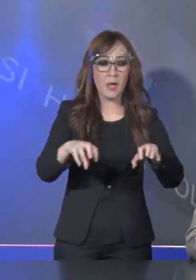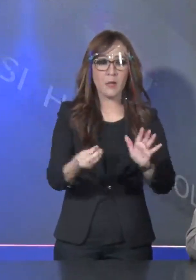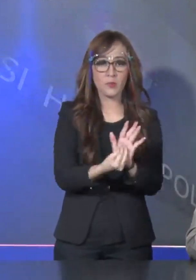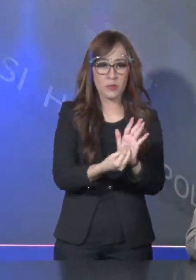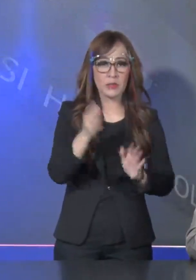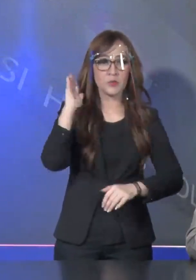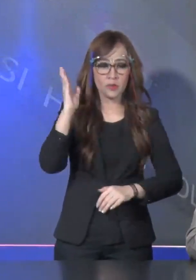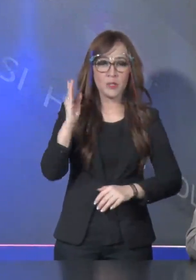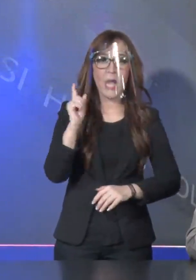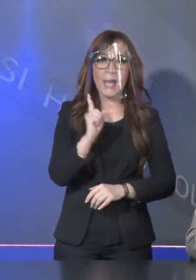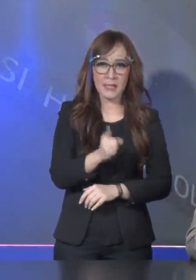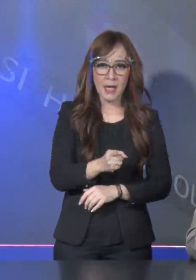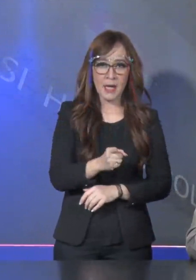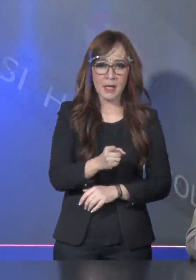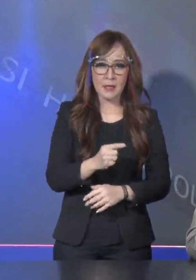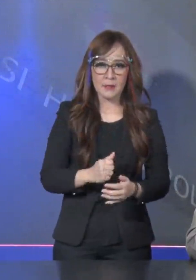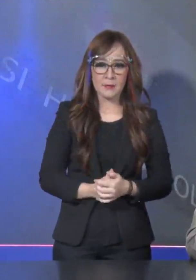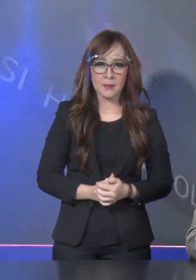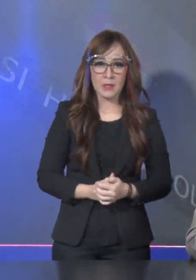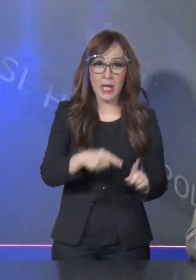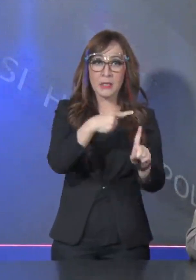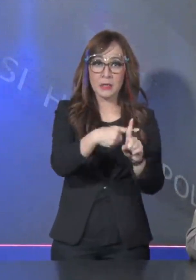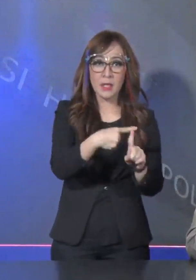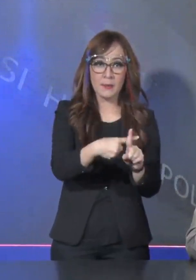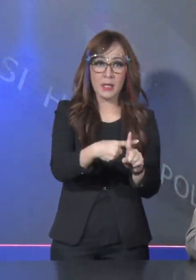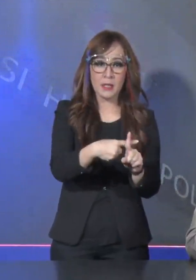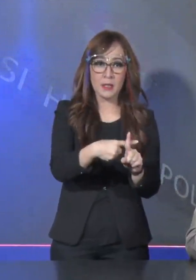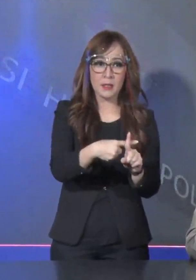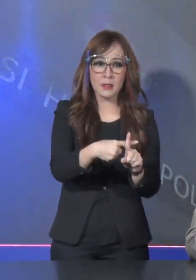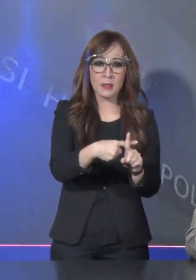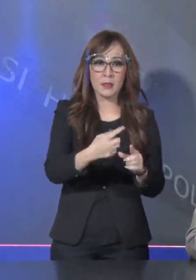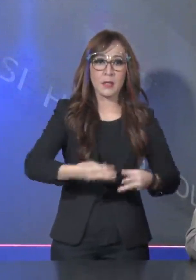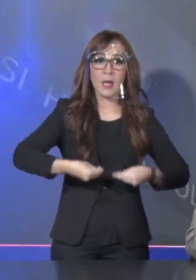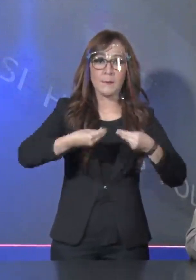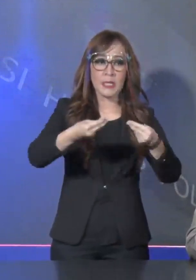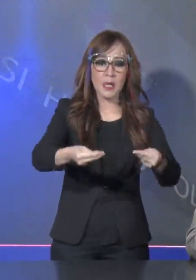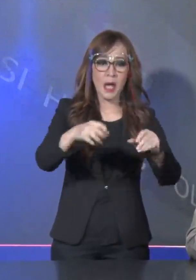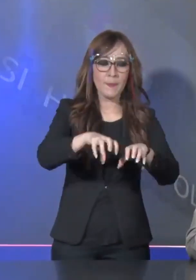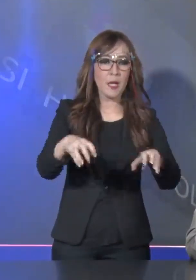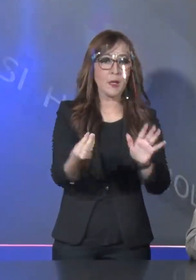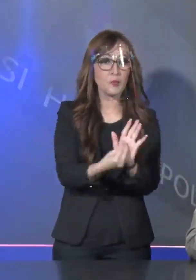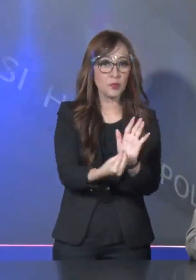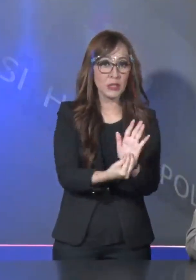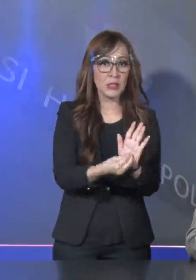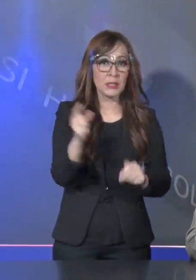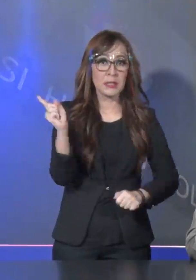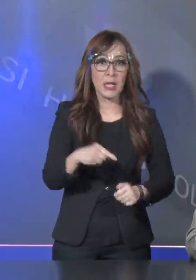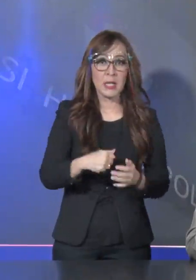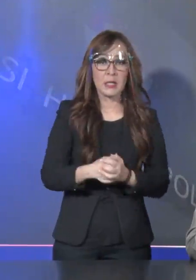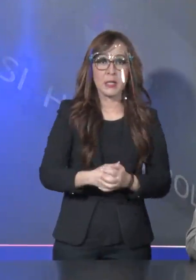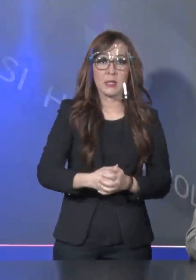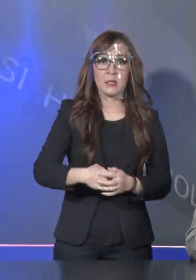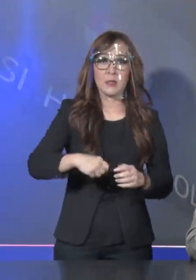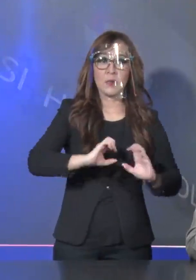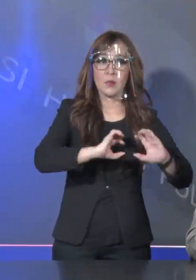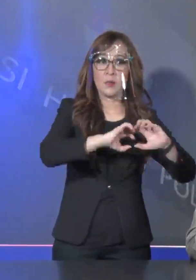anggota Polri, penyidik khususnya, dan ditambah lagi dengan penyerahan barang bukti dari Komnas HAM.